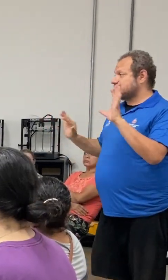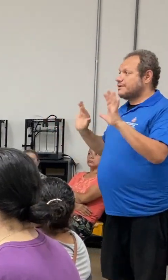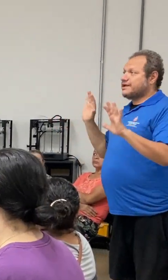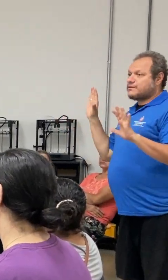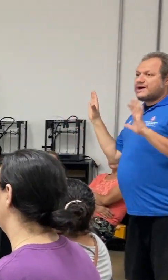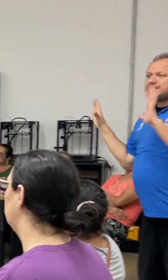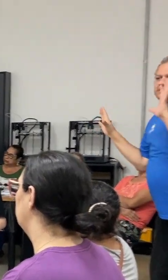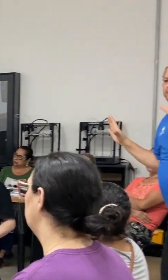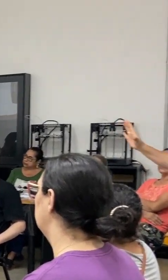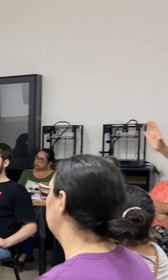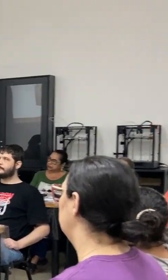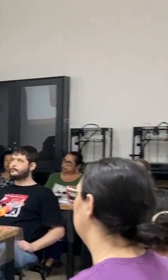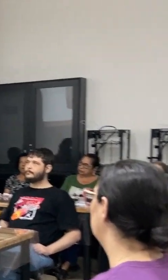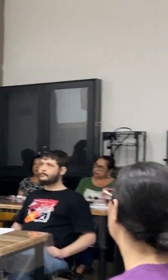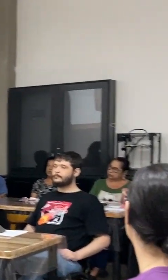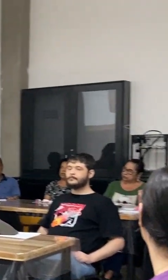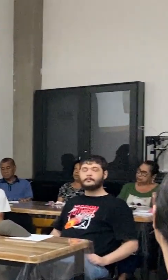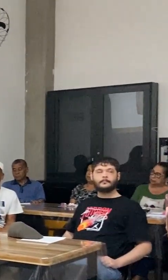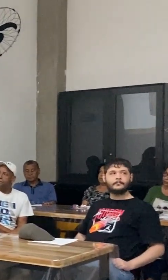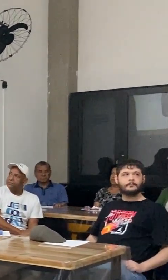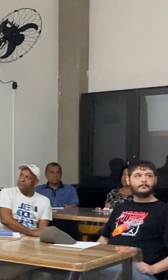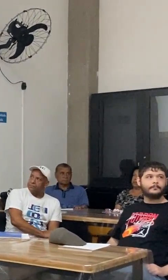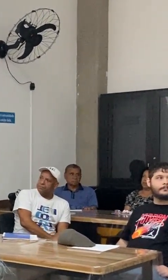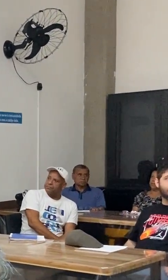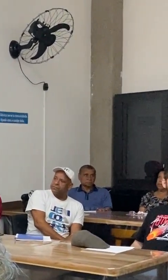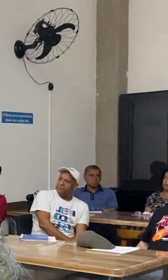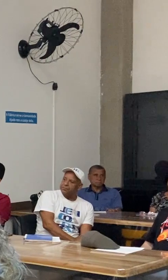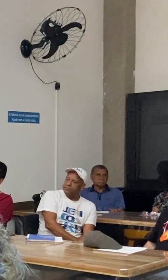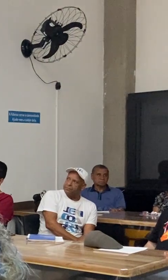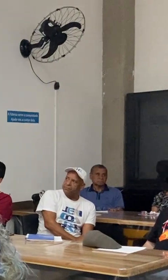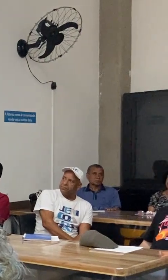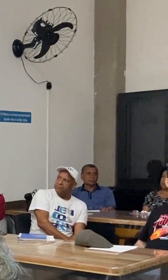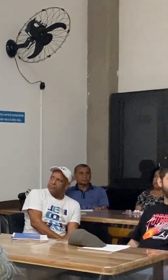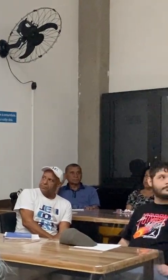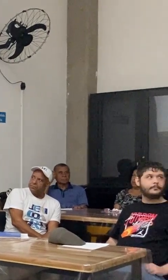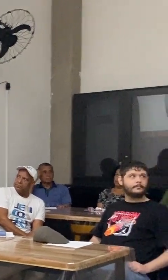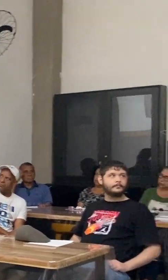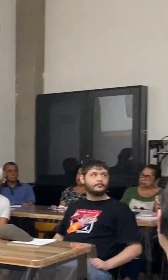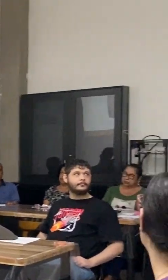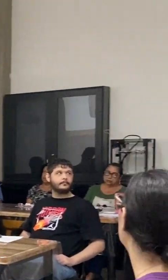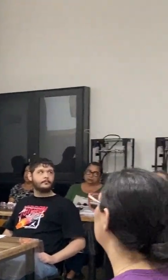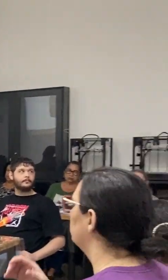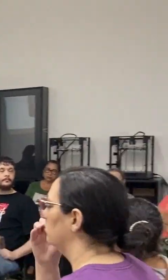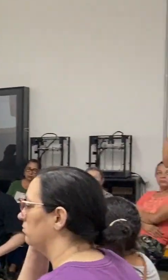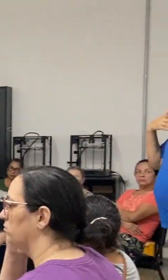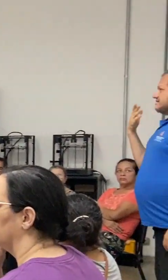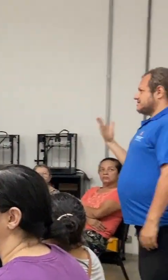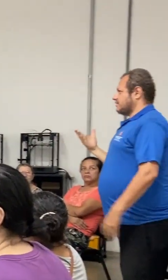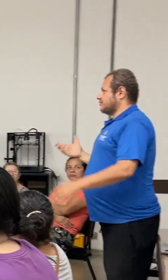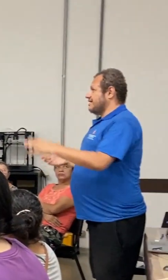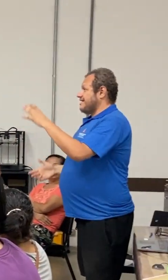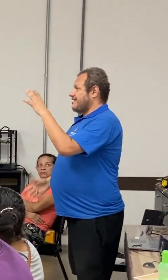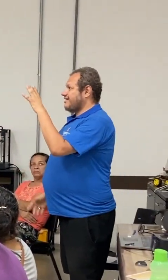ali quase virando uma república, né? Dom Pedro II, certo?